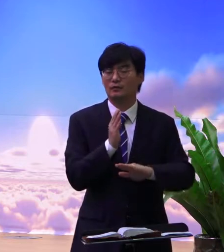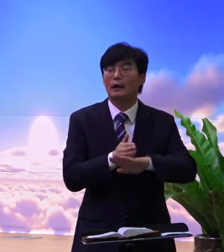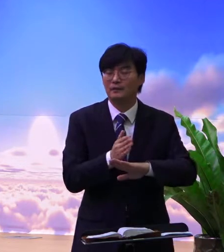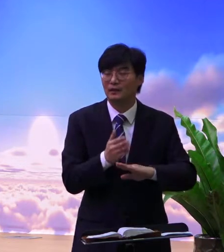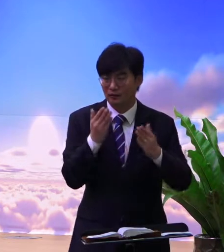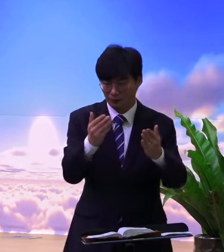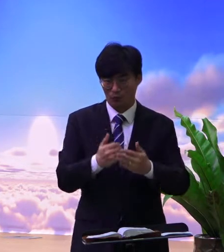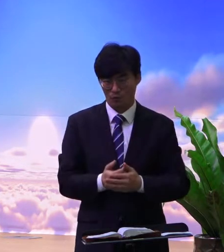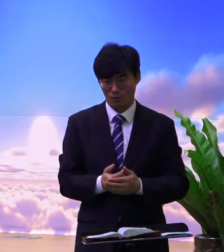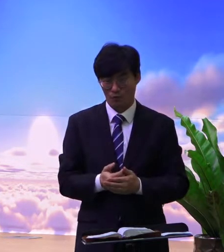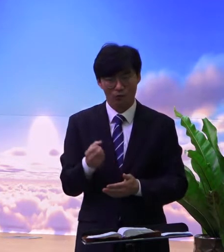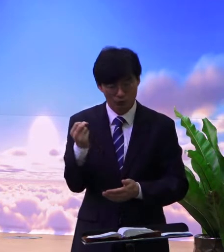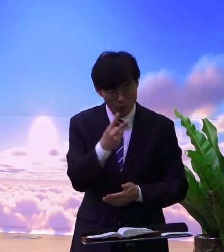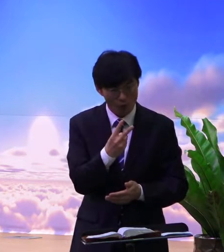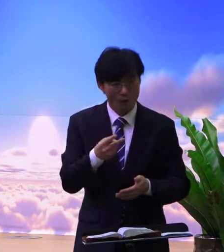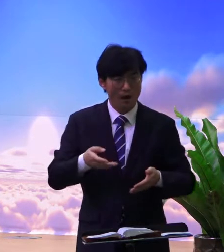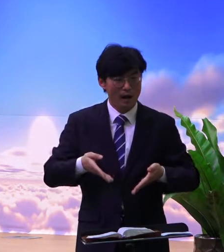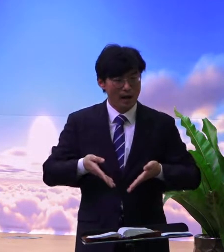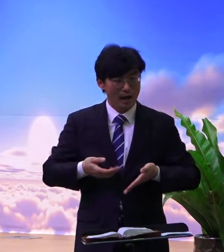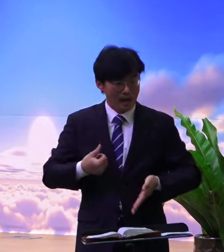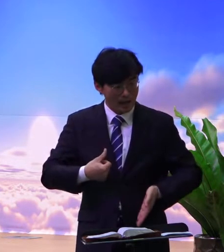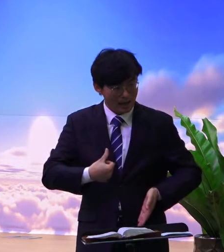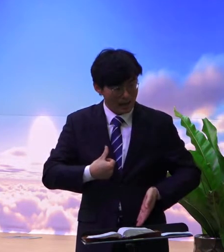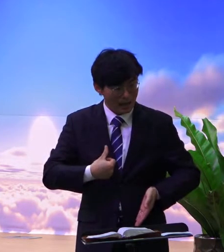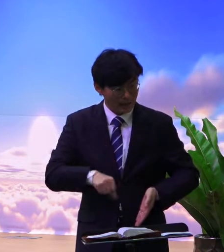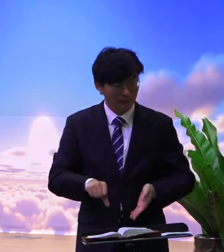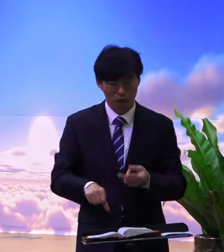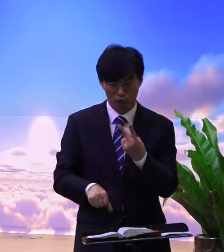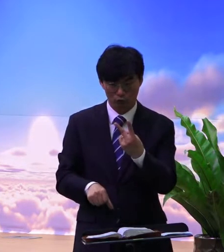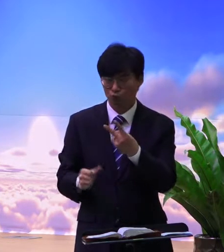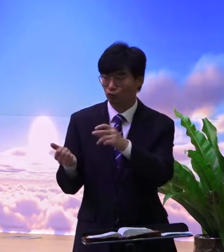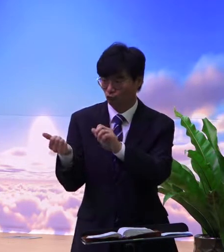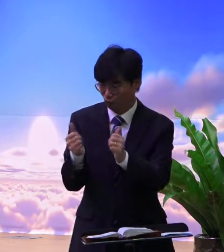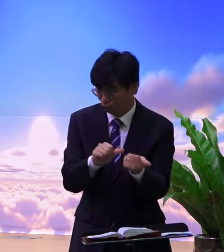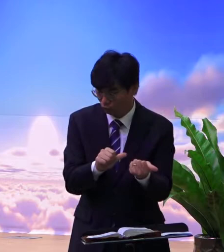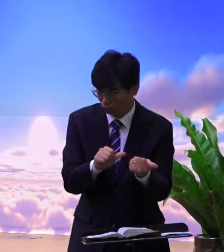순교로 그 아이들을 바치게 된 것 감사합니다.